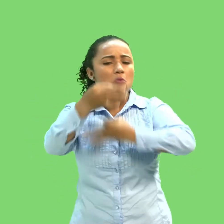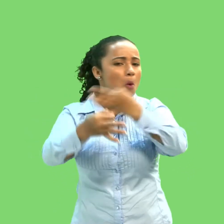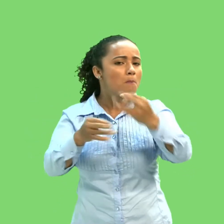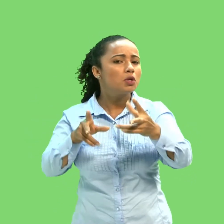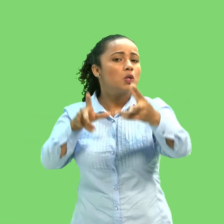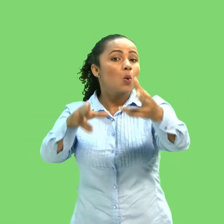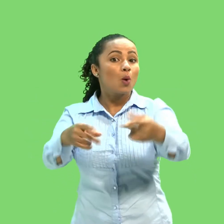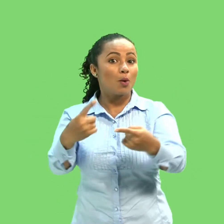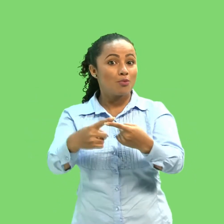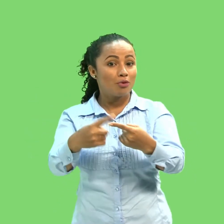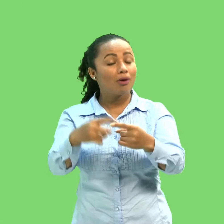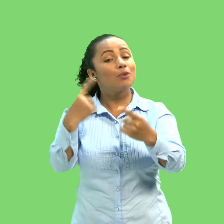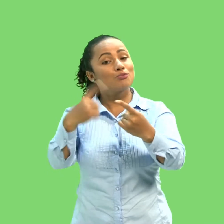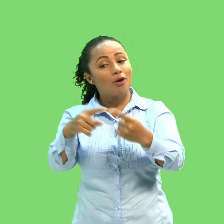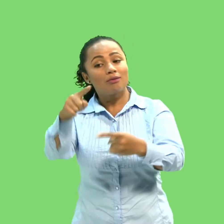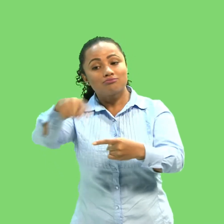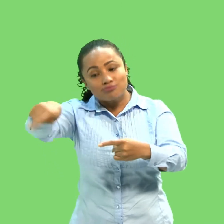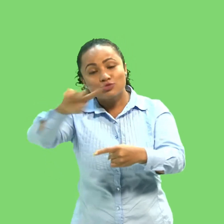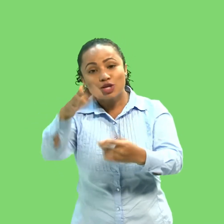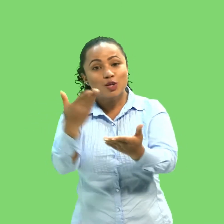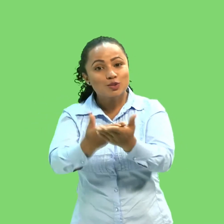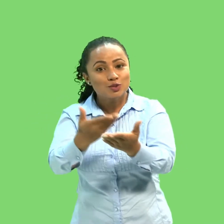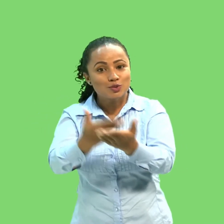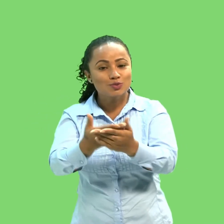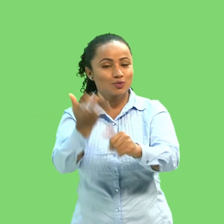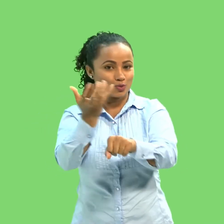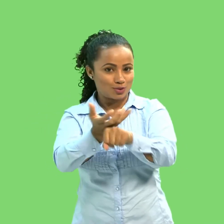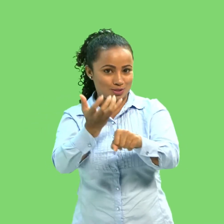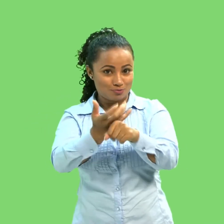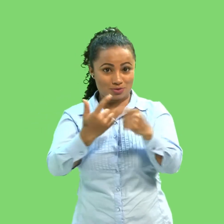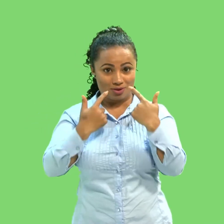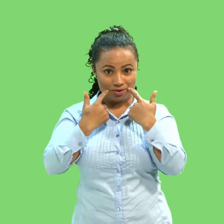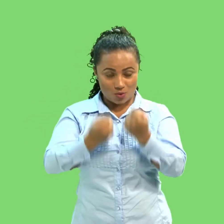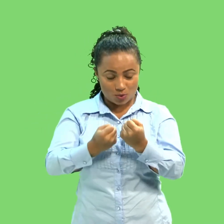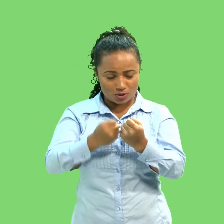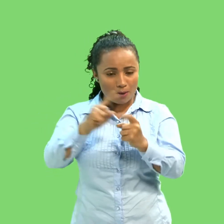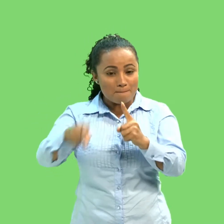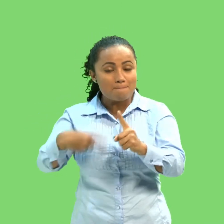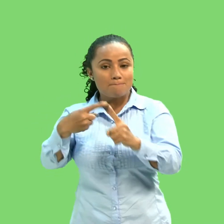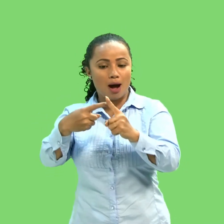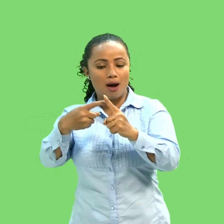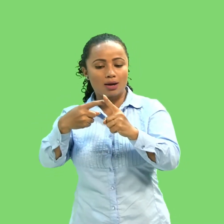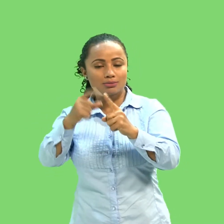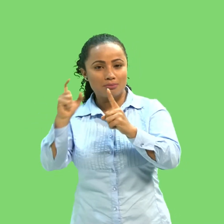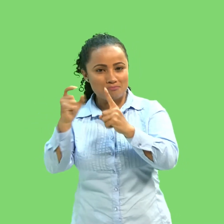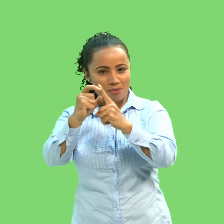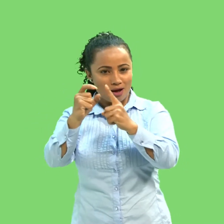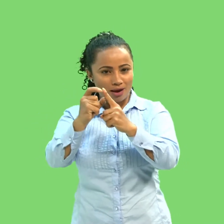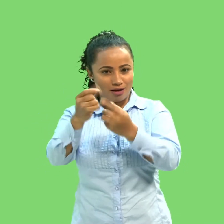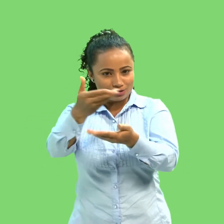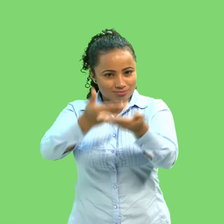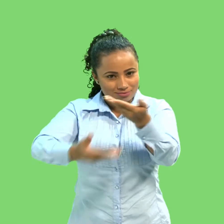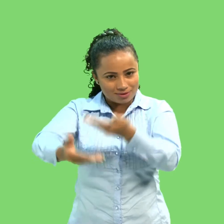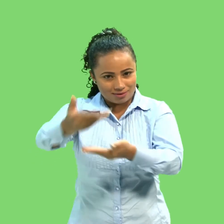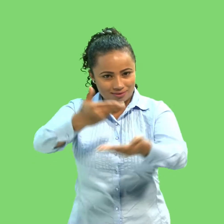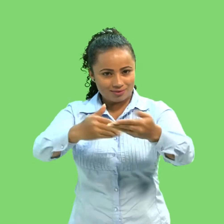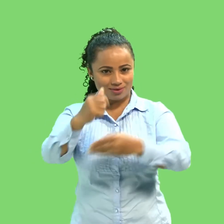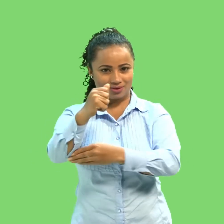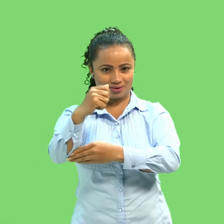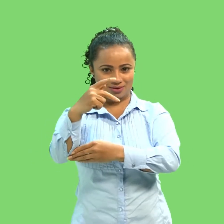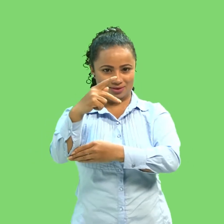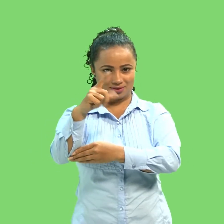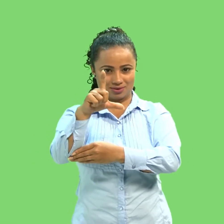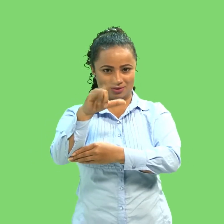discentes sobre a disciplina de linguística e pelo adjetivo aplicada. De certa forma, como nos fazem lembrar alguns estudiosos